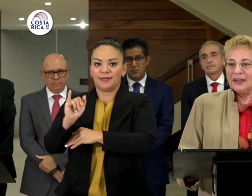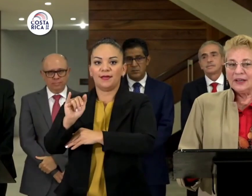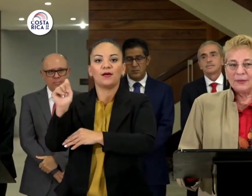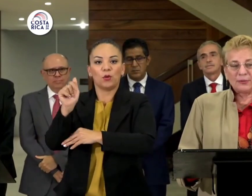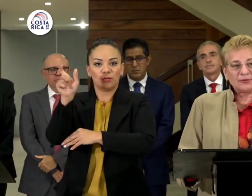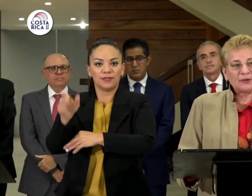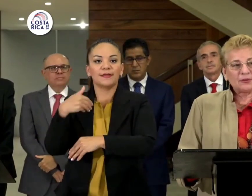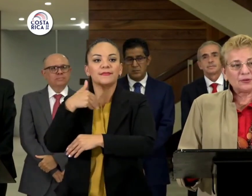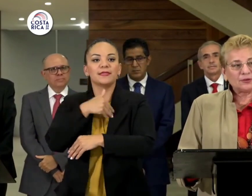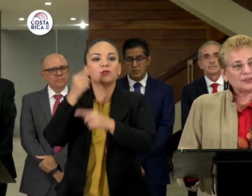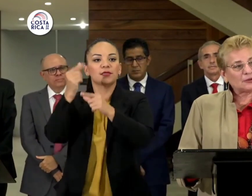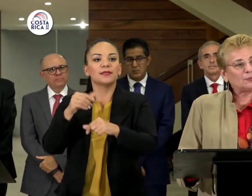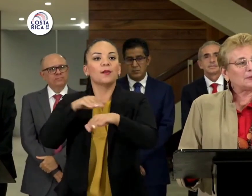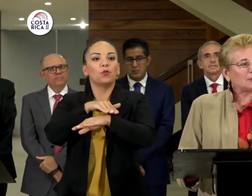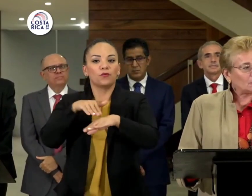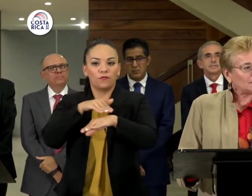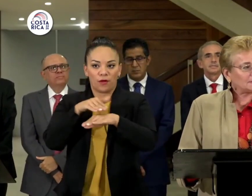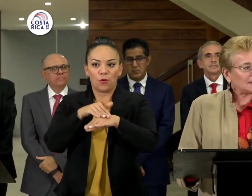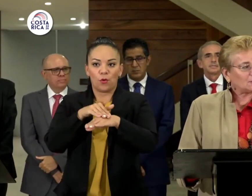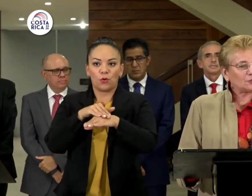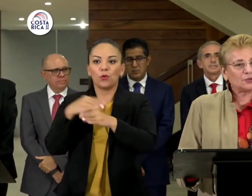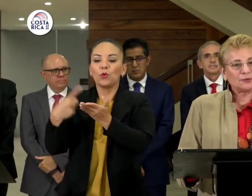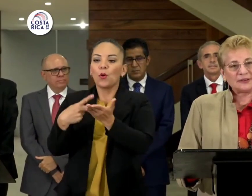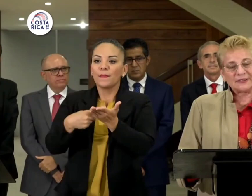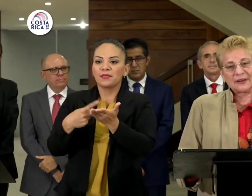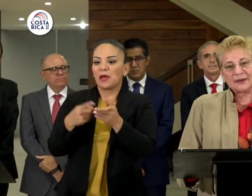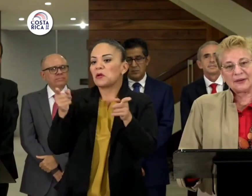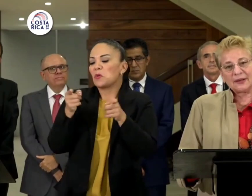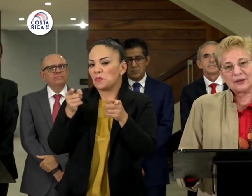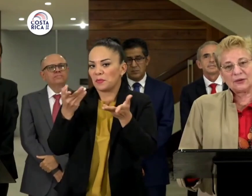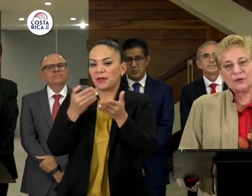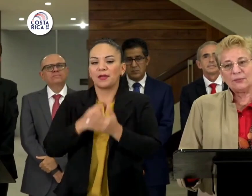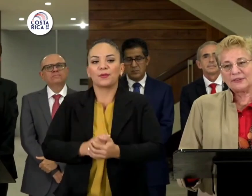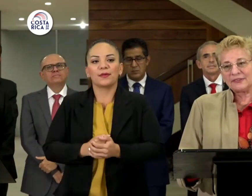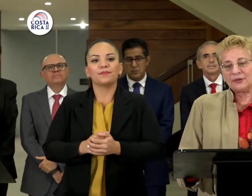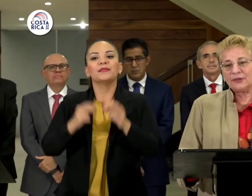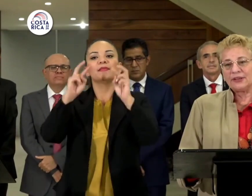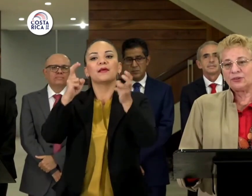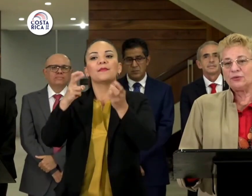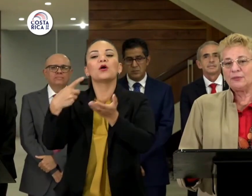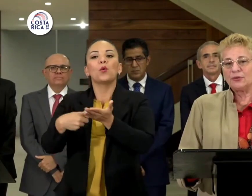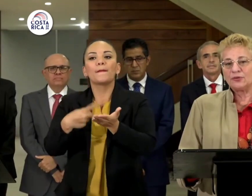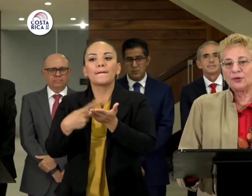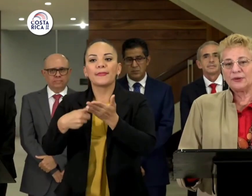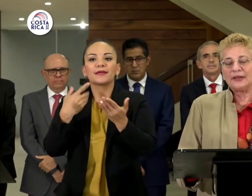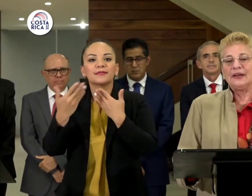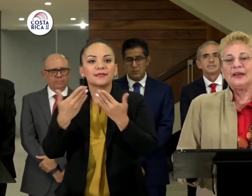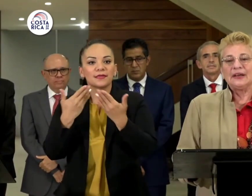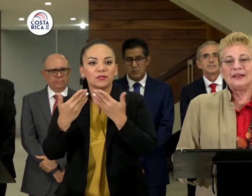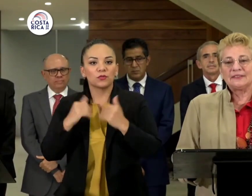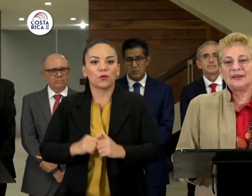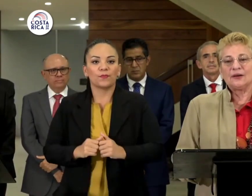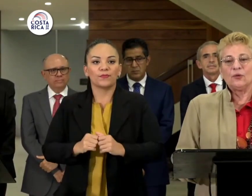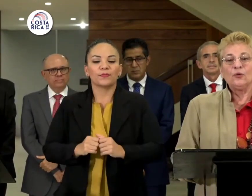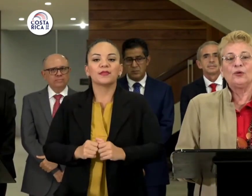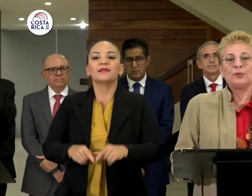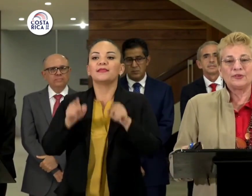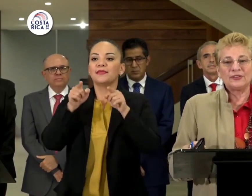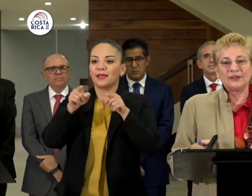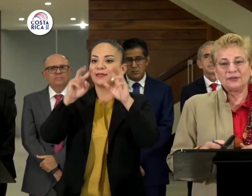Hacienda, que por favor nos haga un breve comentario sobre esa conversación que tuvimos sobre